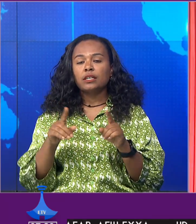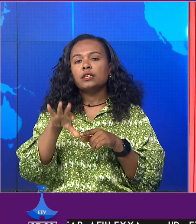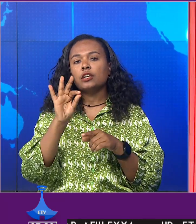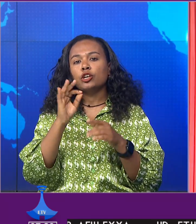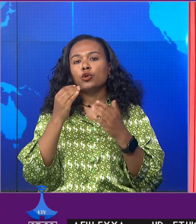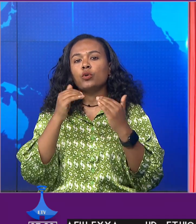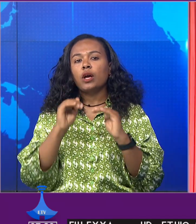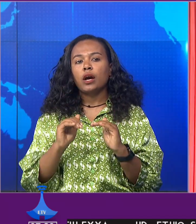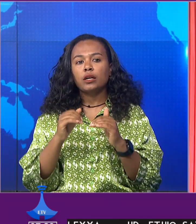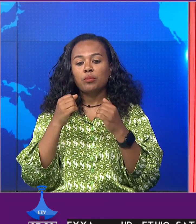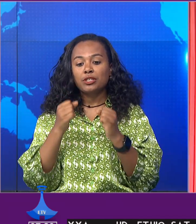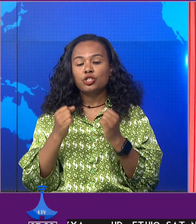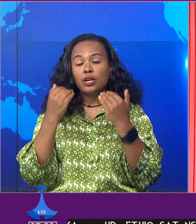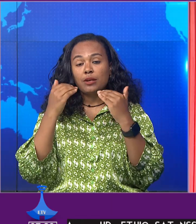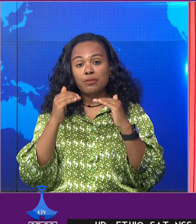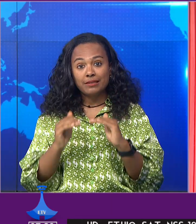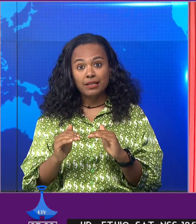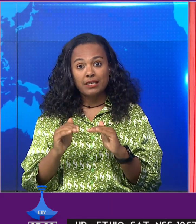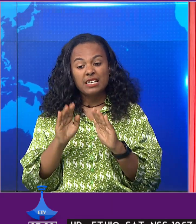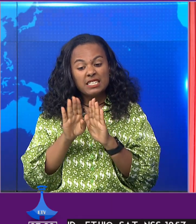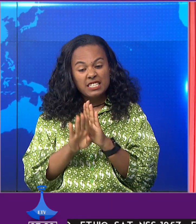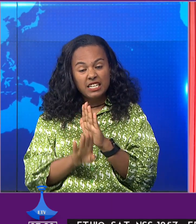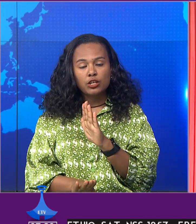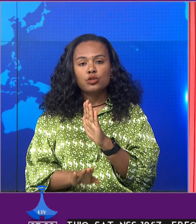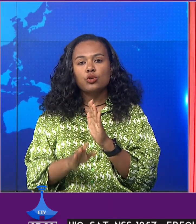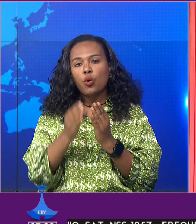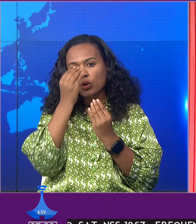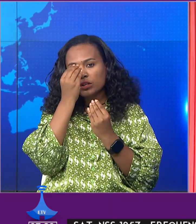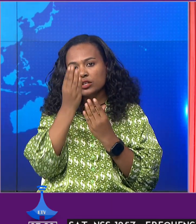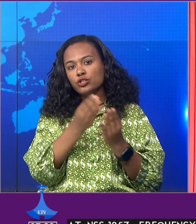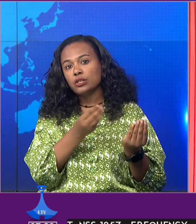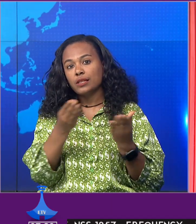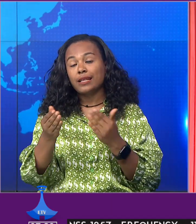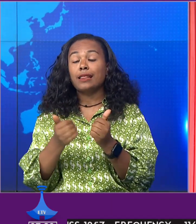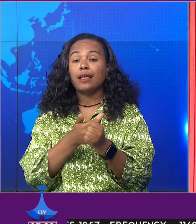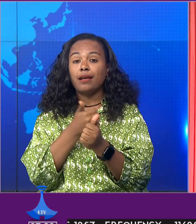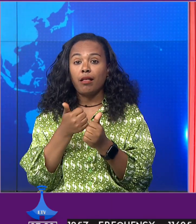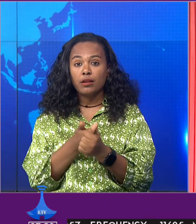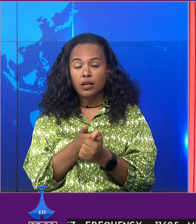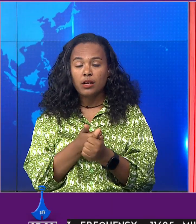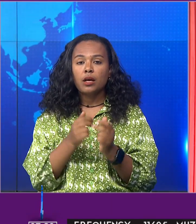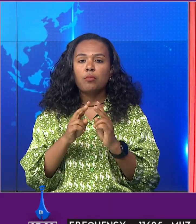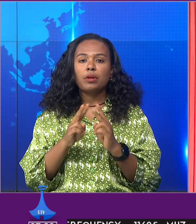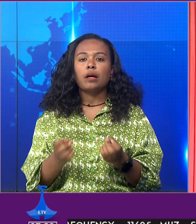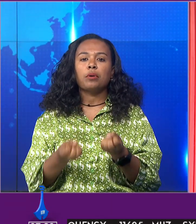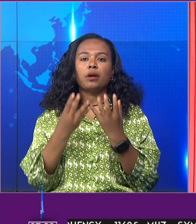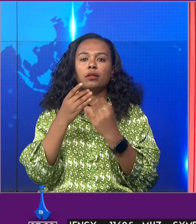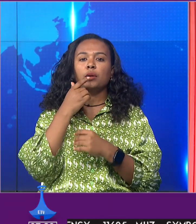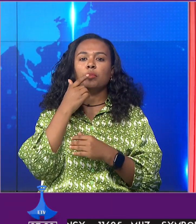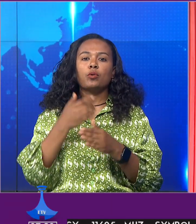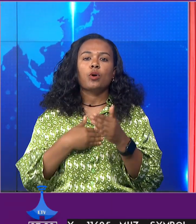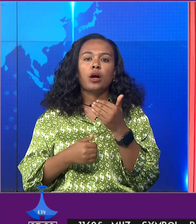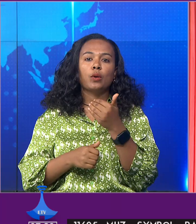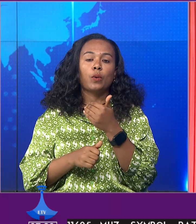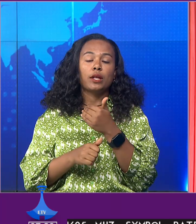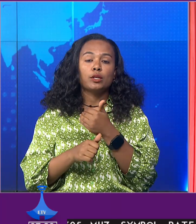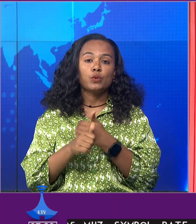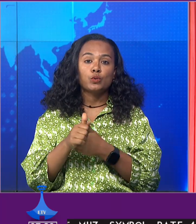የተገኘውን ያህል በተቻለ መጠን እስከ ታች ድረስ ኦሪየንቴሽን ሰጥተን ተከታትለን በጣም በርካታ የሚባሉ የአካል ጉዳተኞች